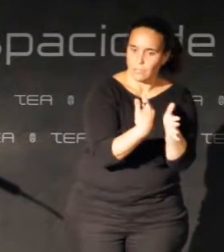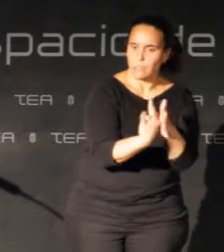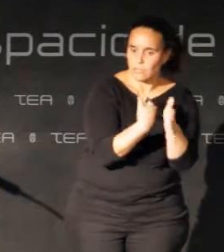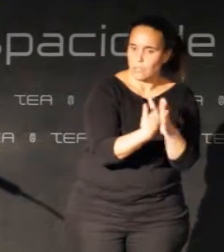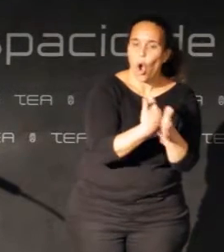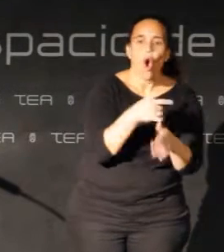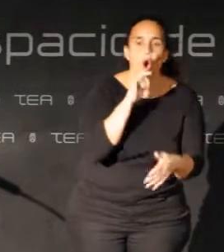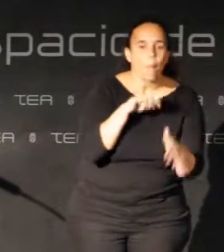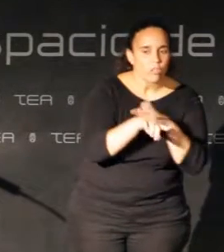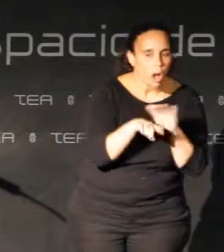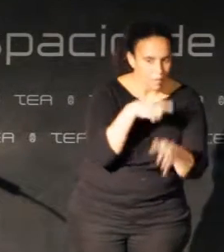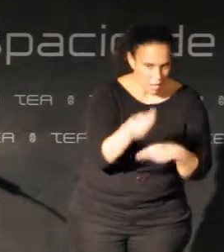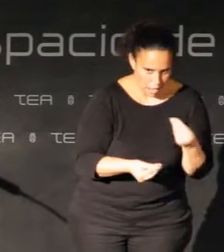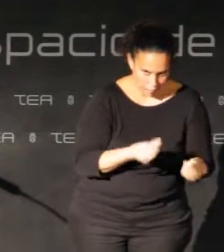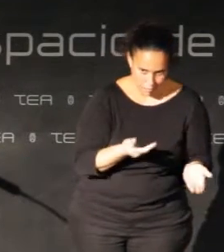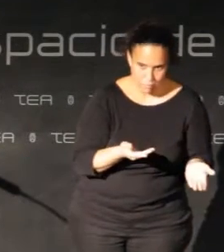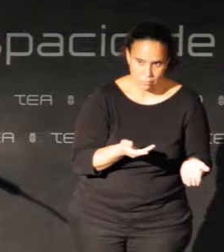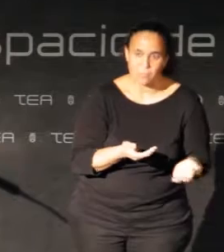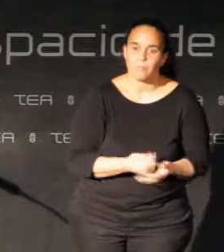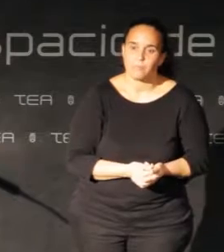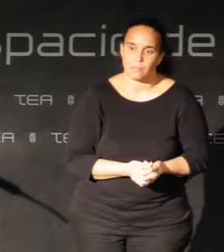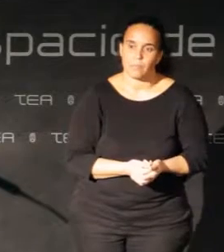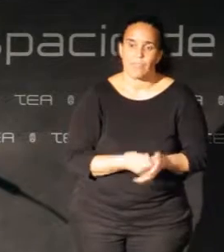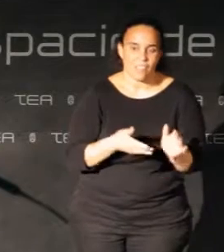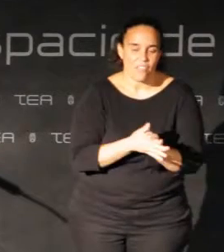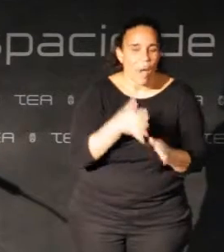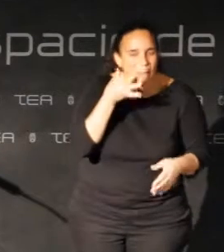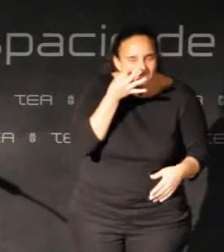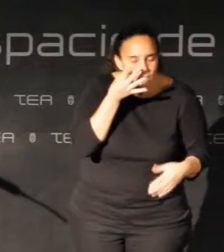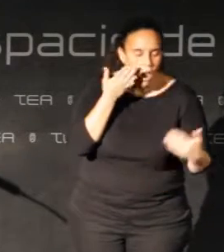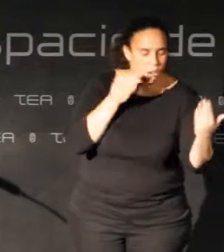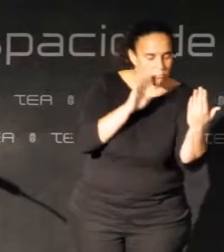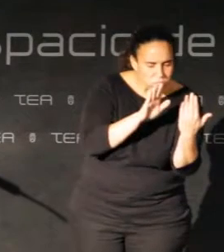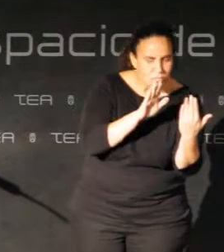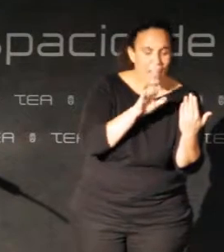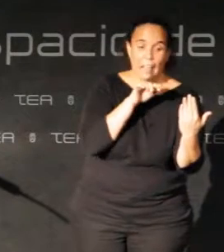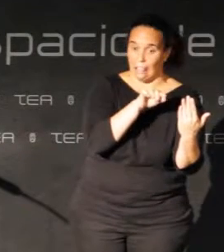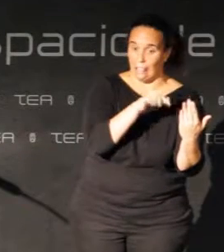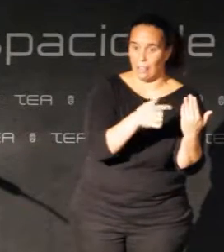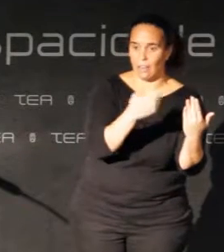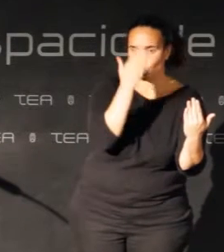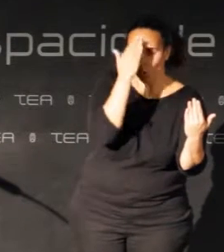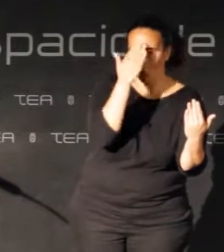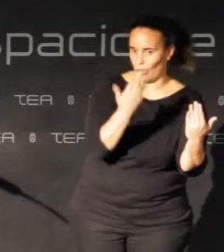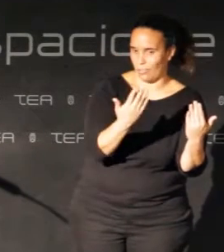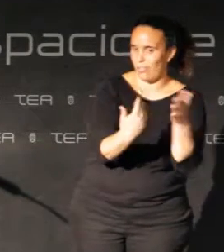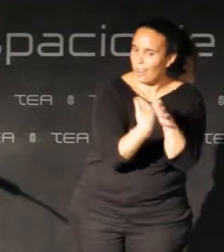se realiza el trámite y de manera presencial, digamos, tutoricen